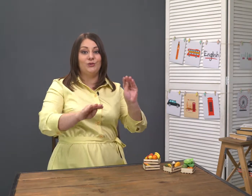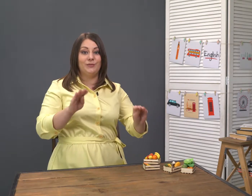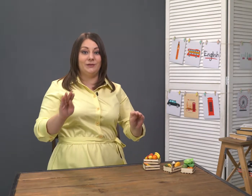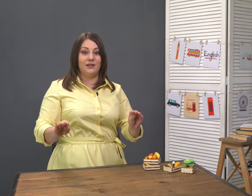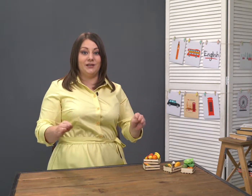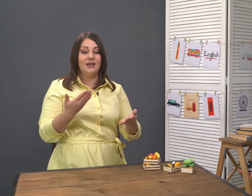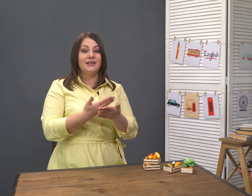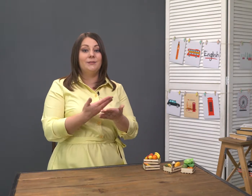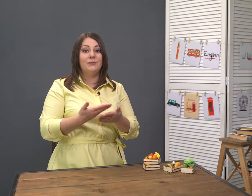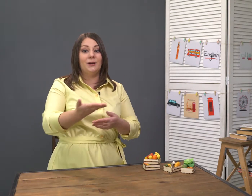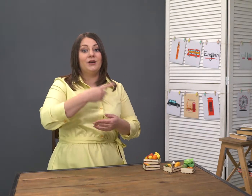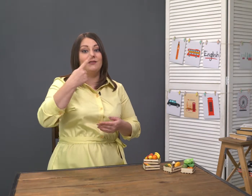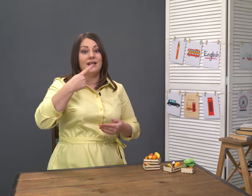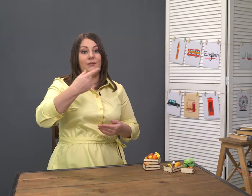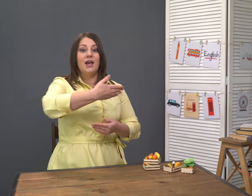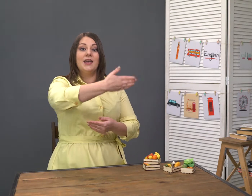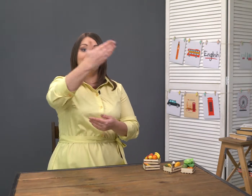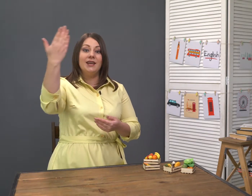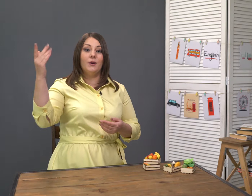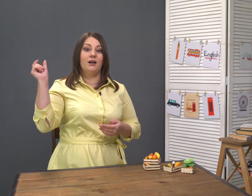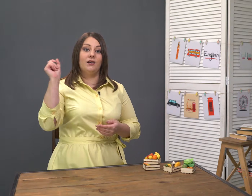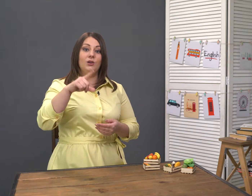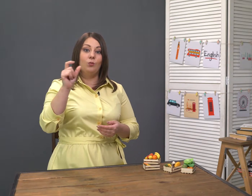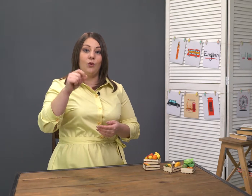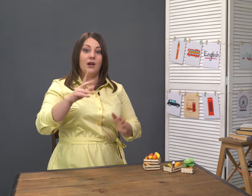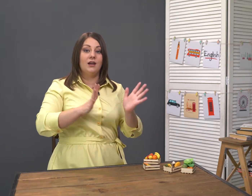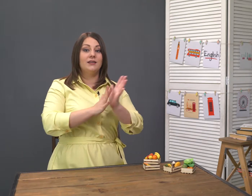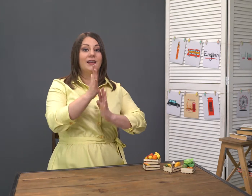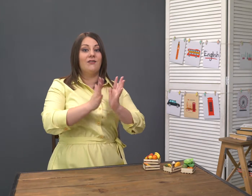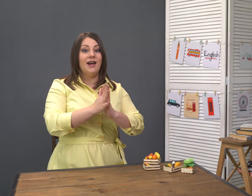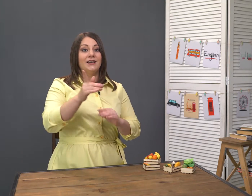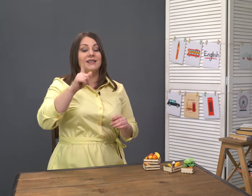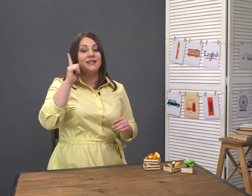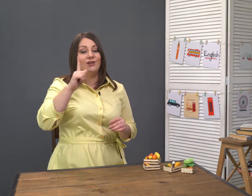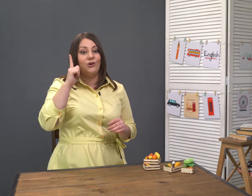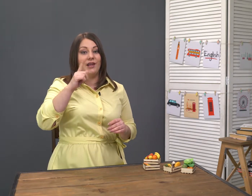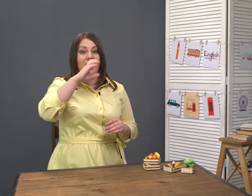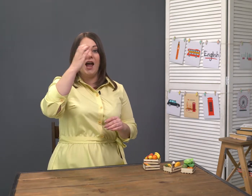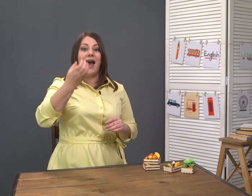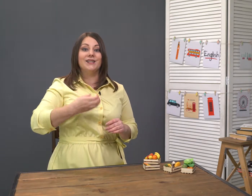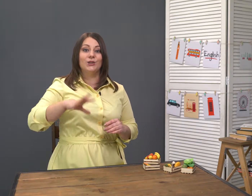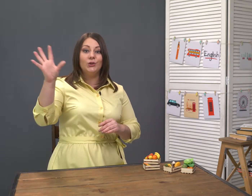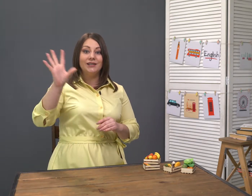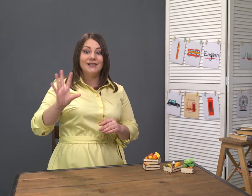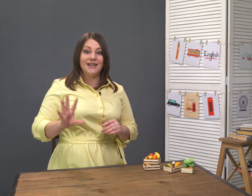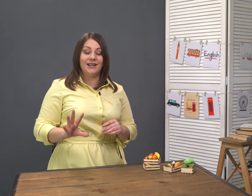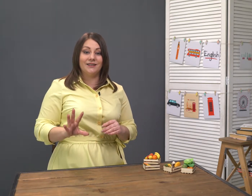-нибудь предмет. Например, мы говорим, небо голубое, трава зеленая, а слон серый.